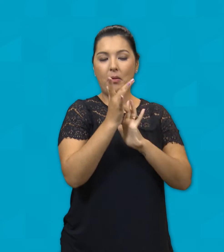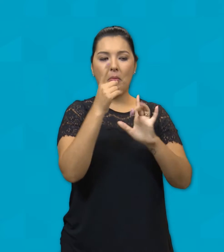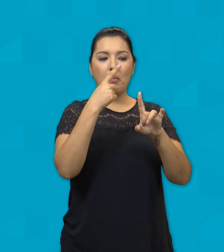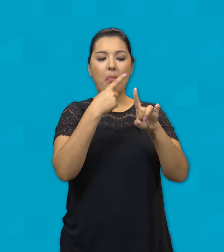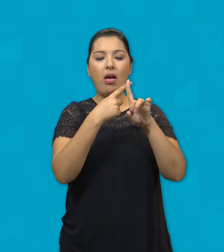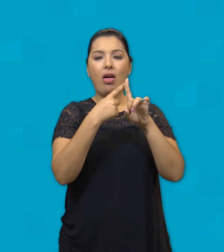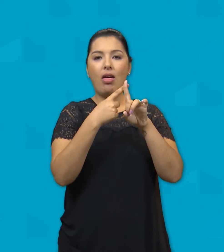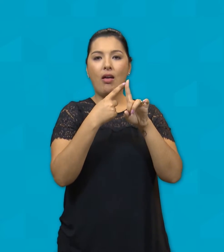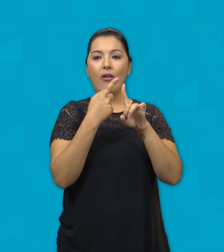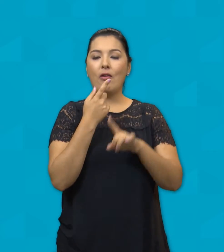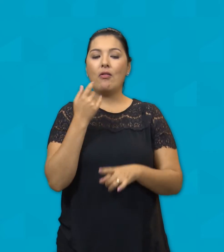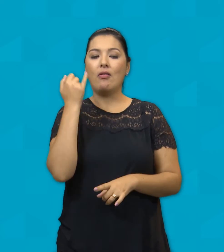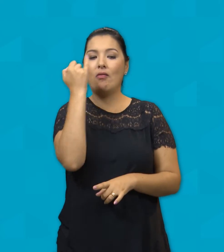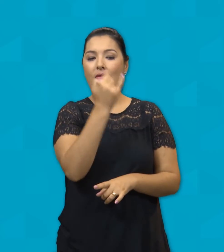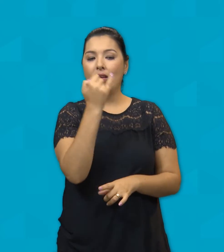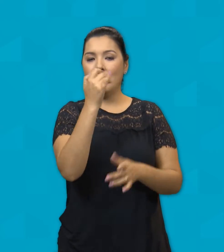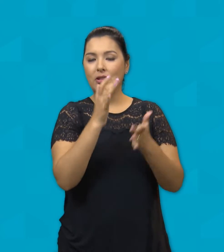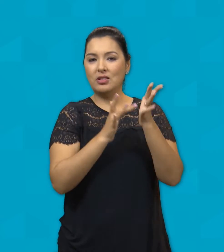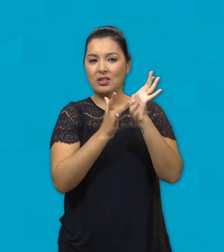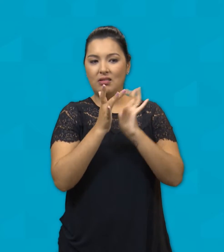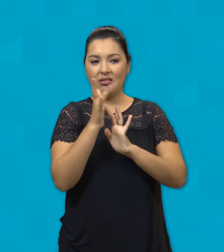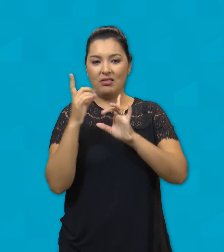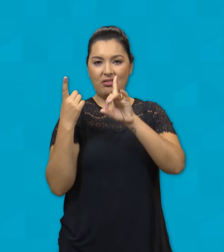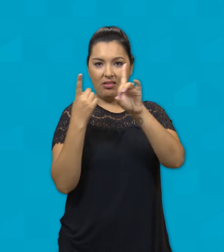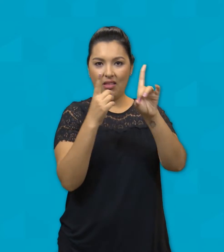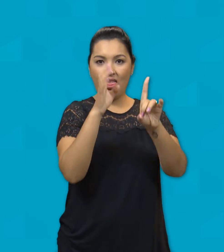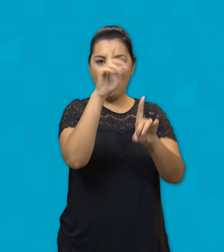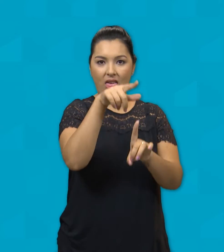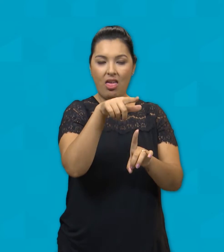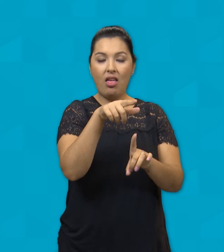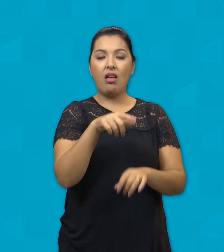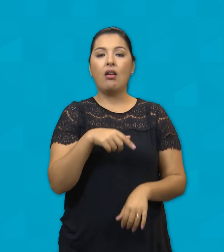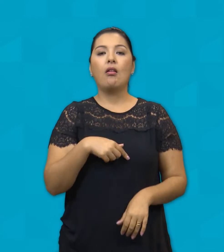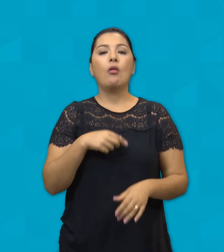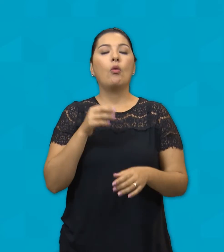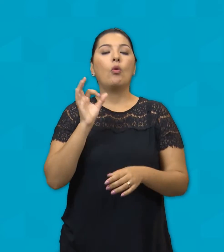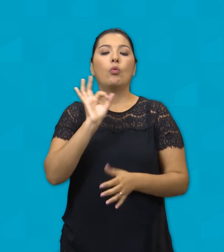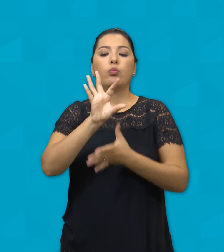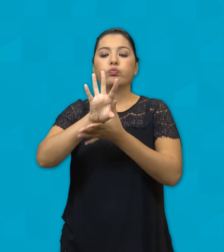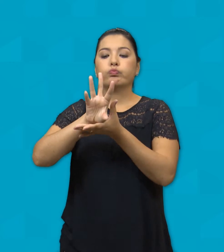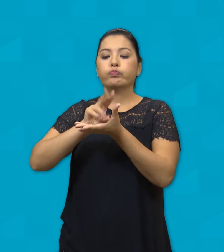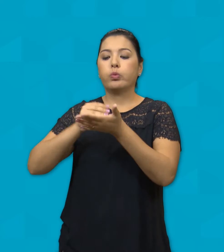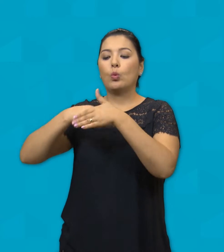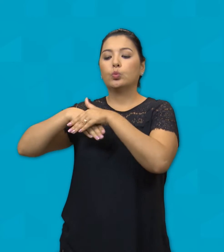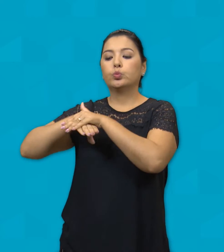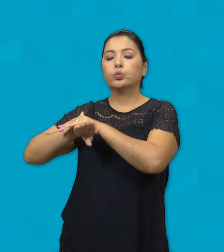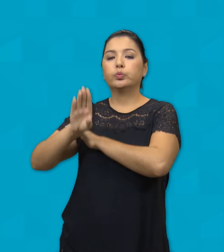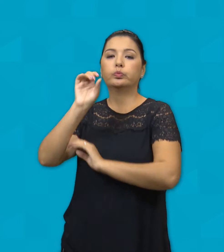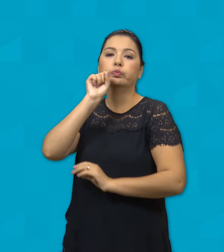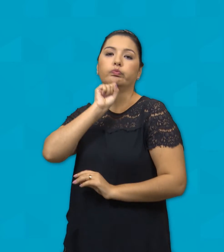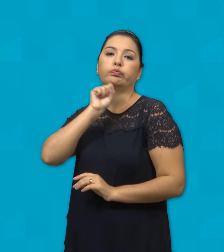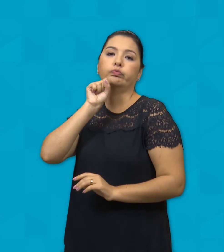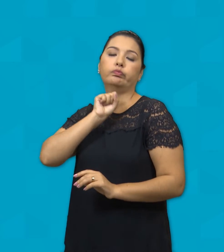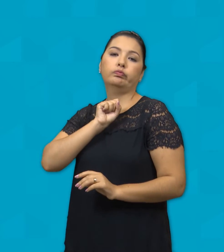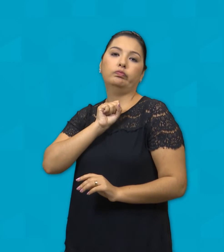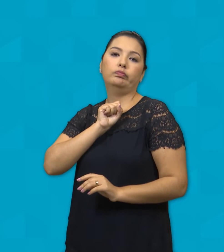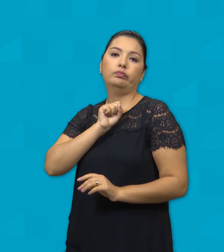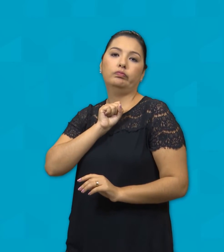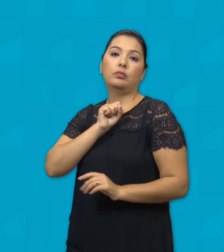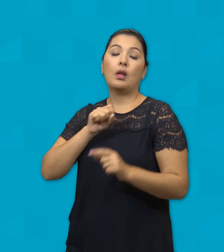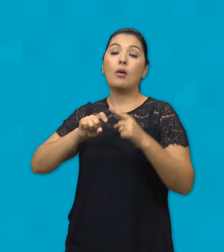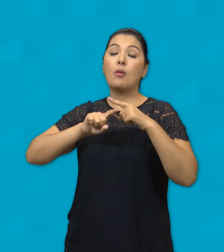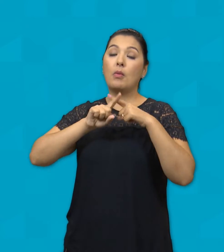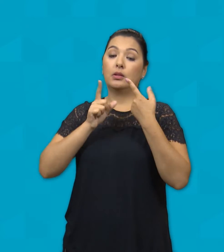que Jesus e os seus discípulos não seguiam os costumes dos antigos. Na verdade,